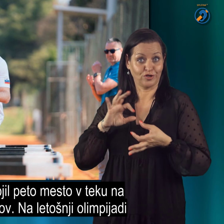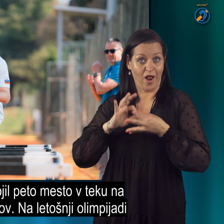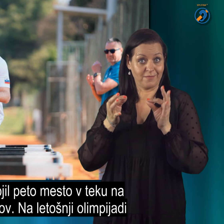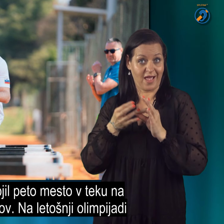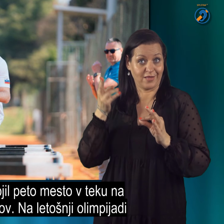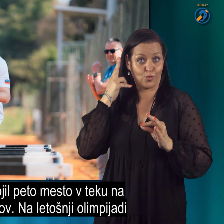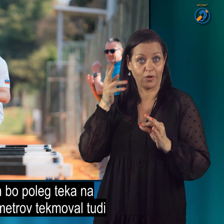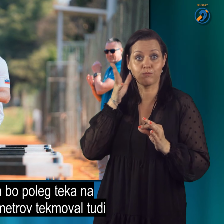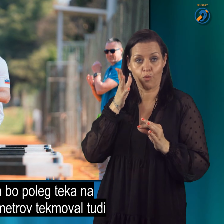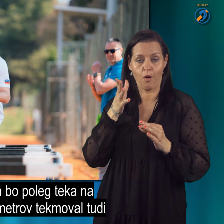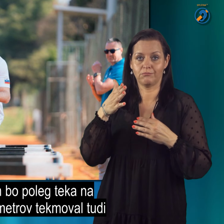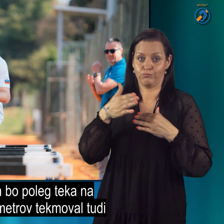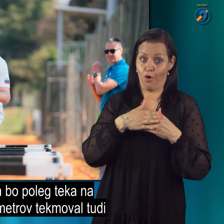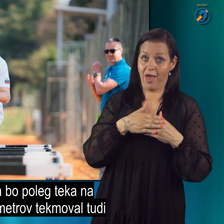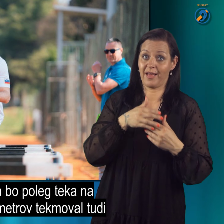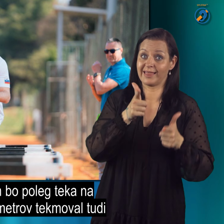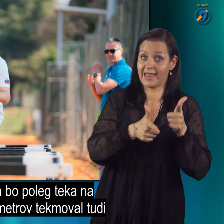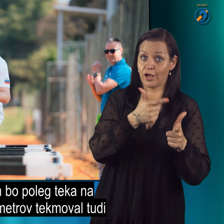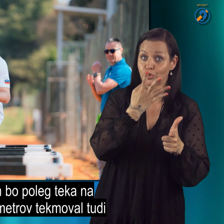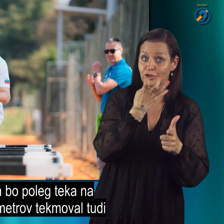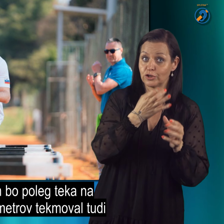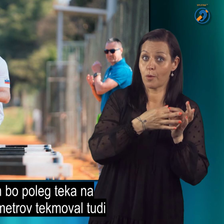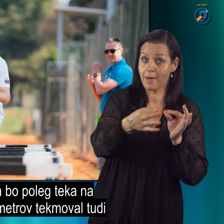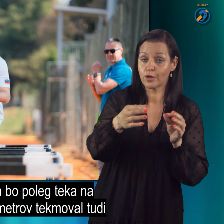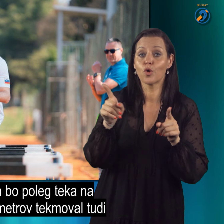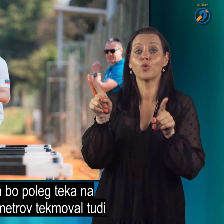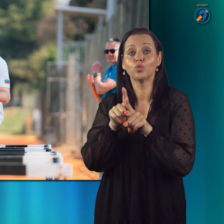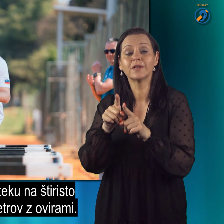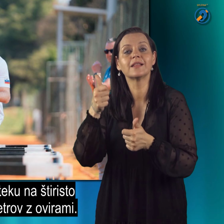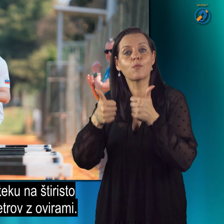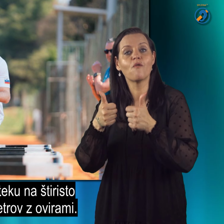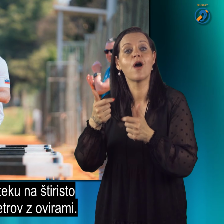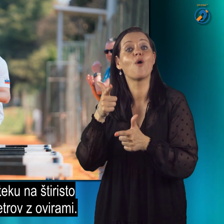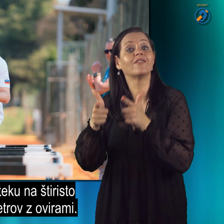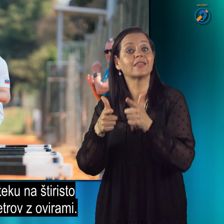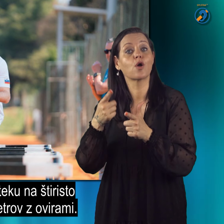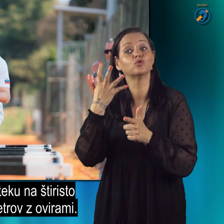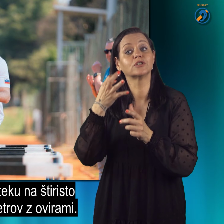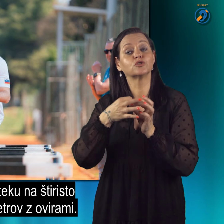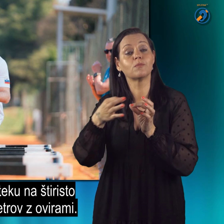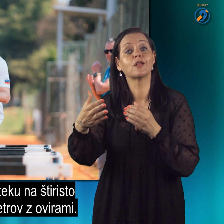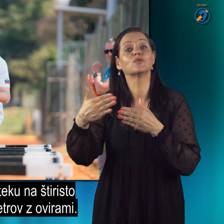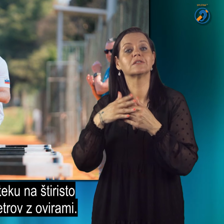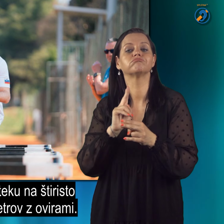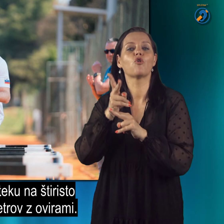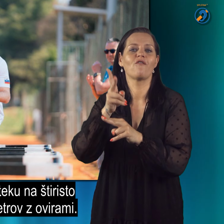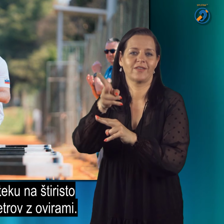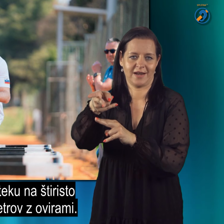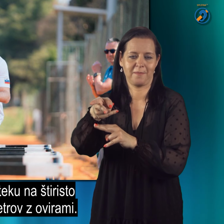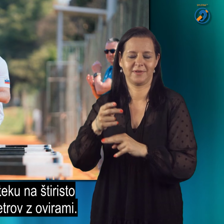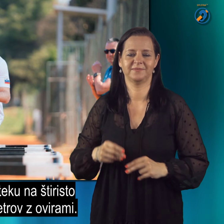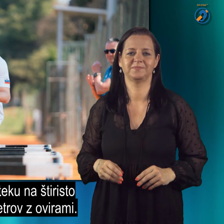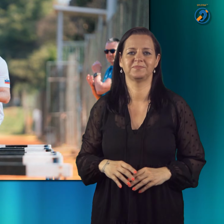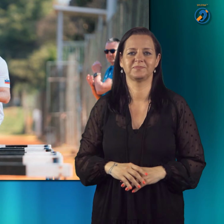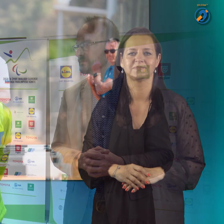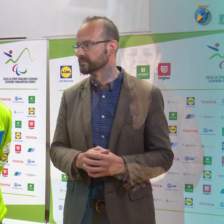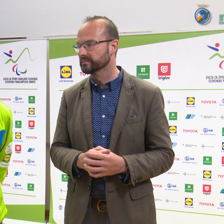Na letošnji olimpijadi gluhih bo poleg teka na 400 metrov tekmoval tudi v teku na 400 metrov z